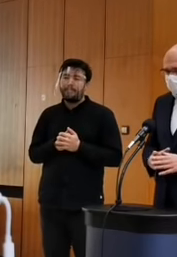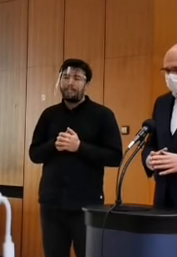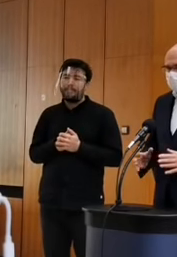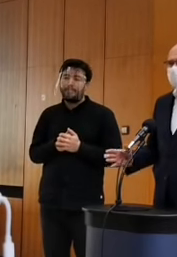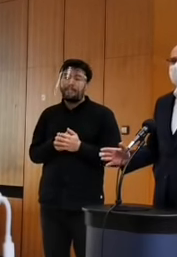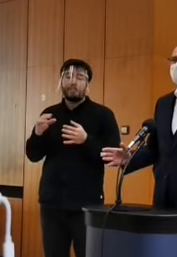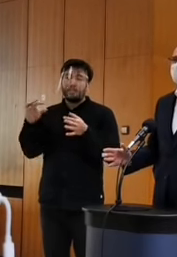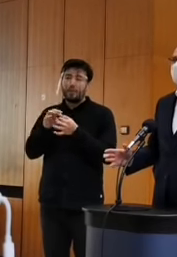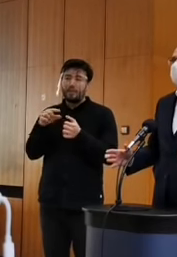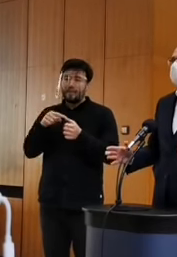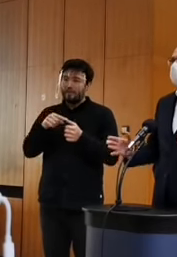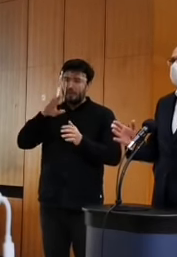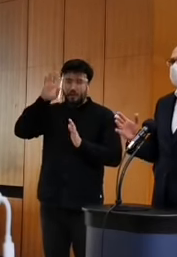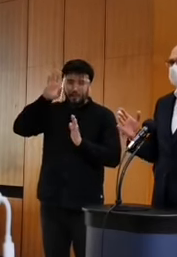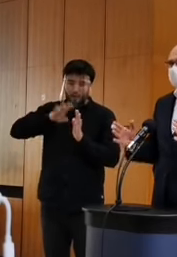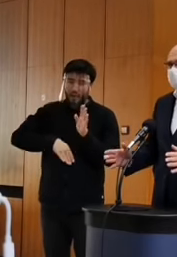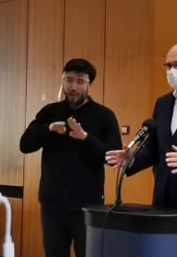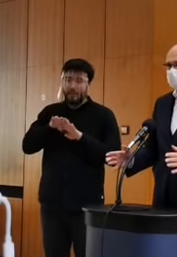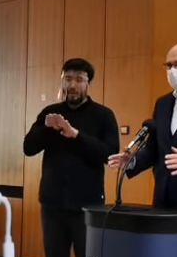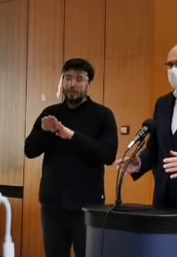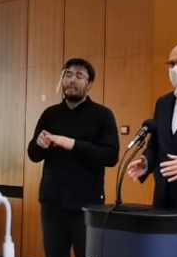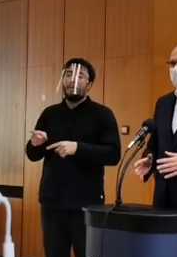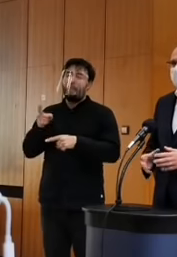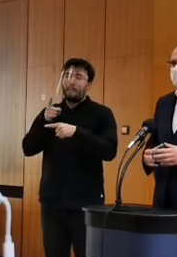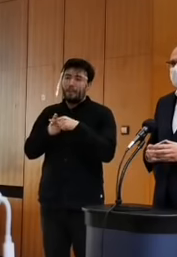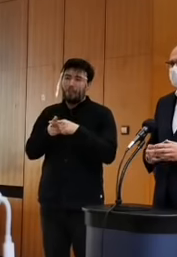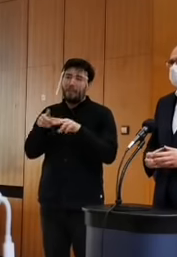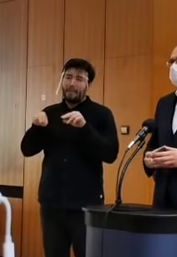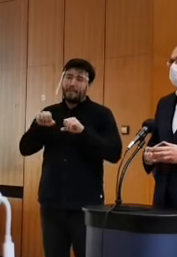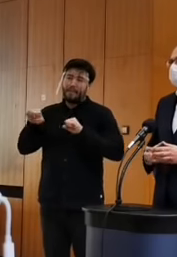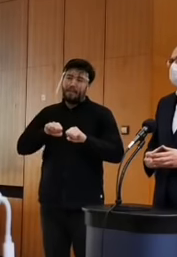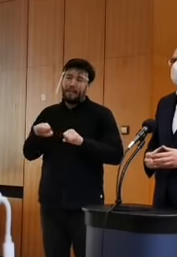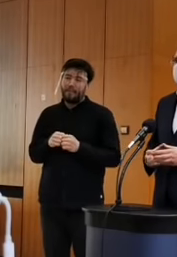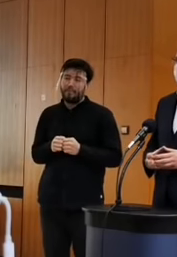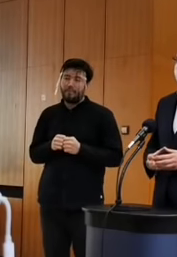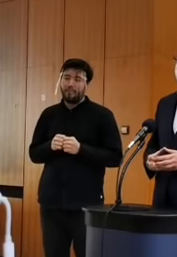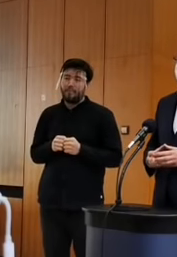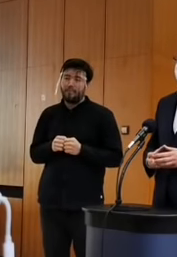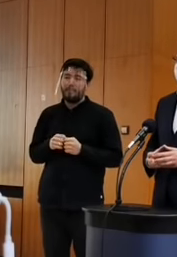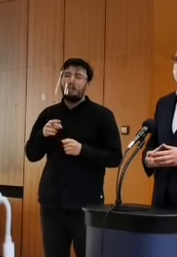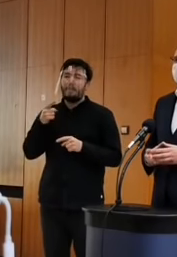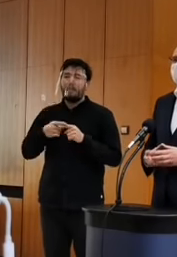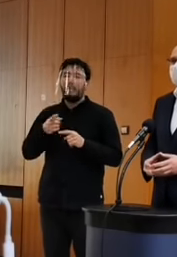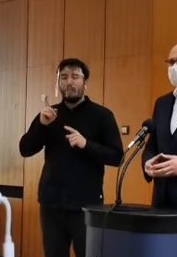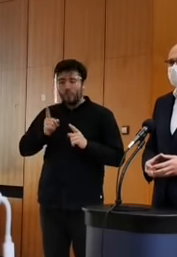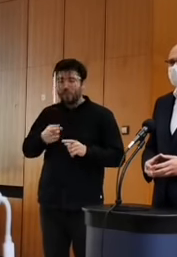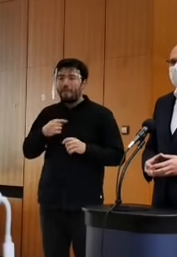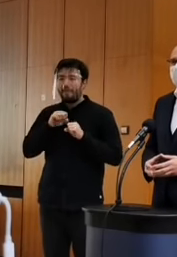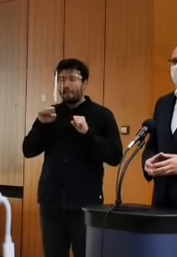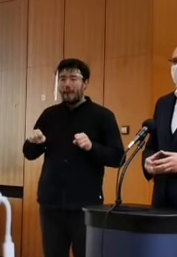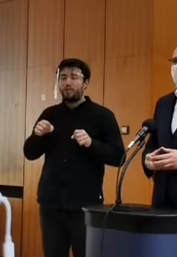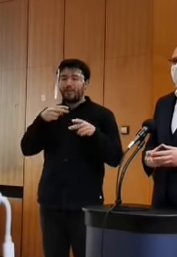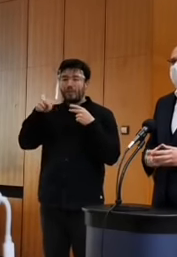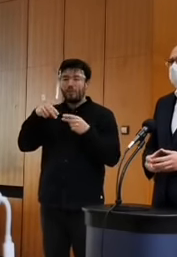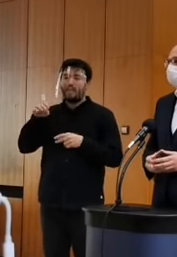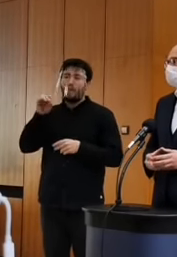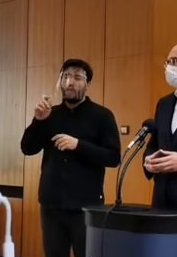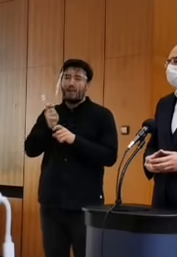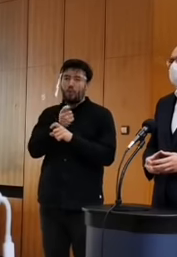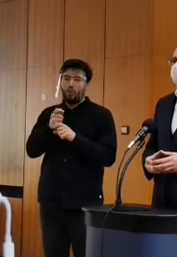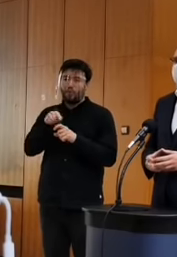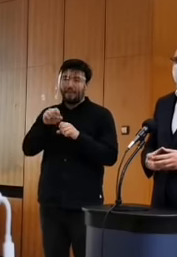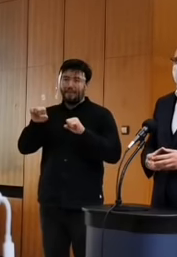týka sa to všetkých ministrov a aj premiéra. My sa musíme seriózne baviť o rekonštrukcii vlády, lebo